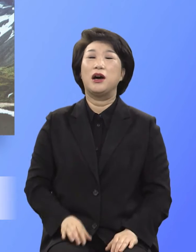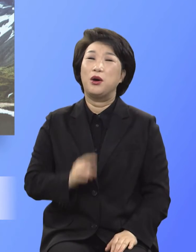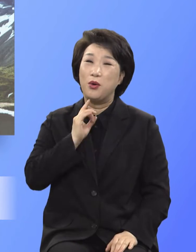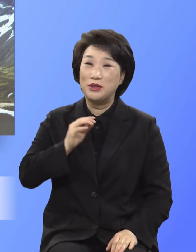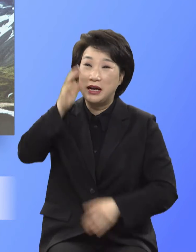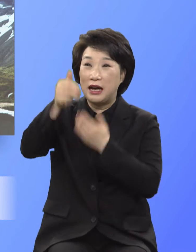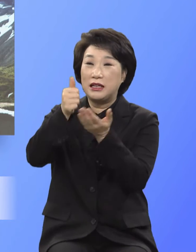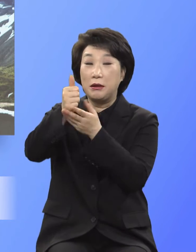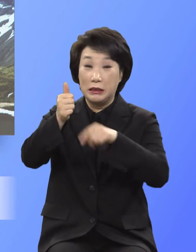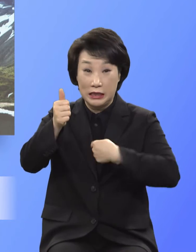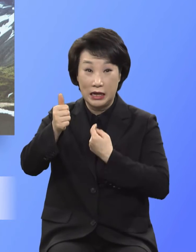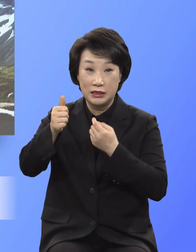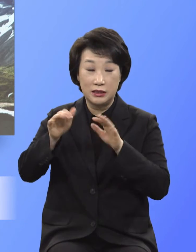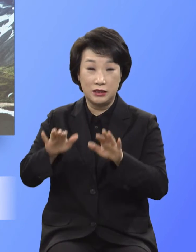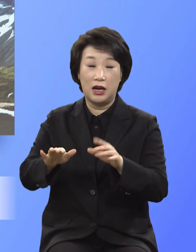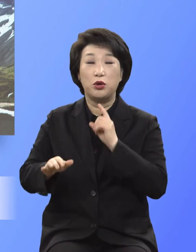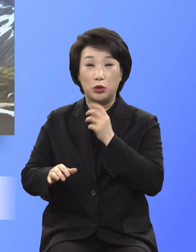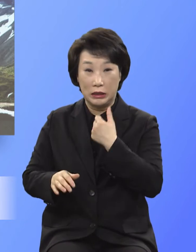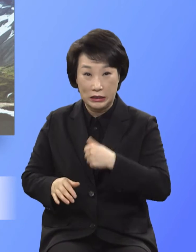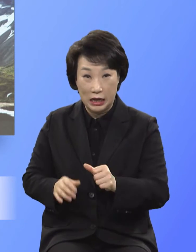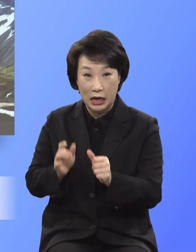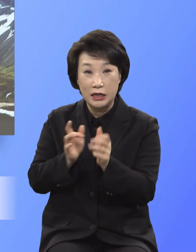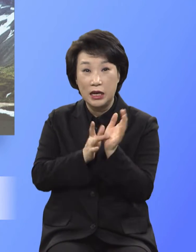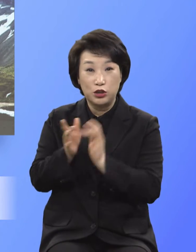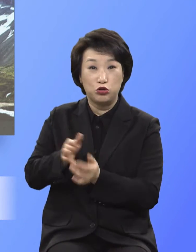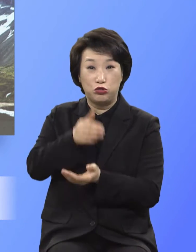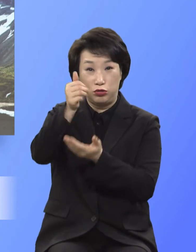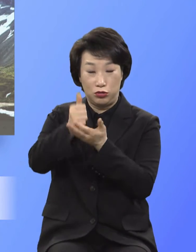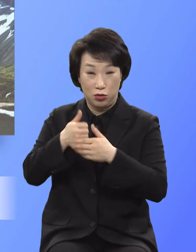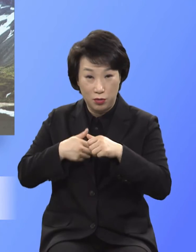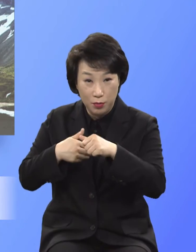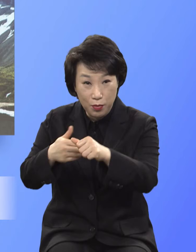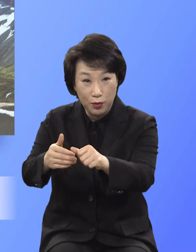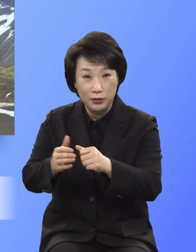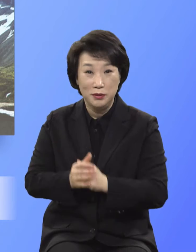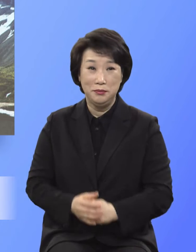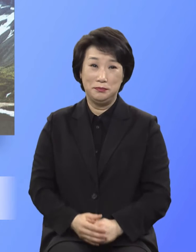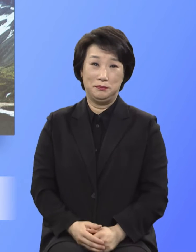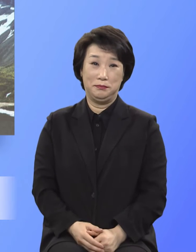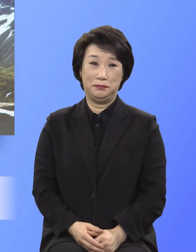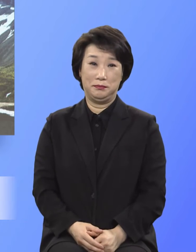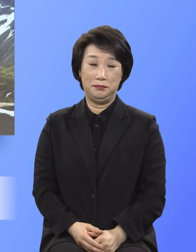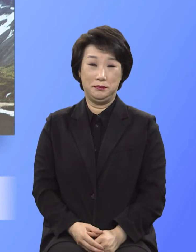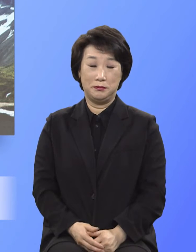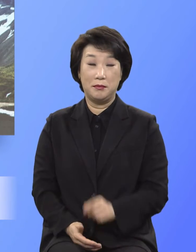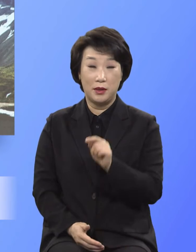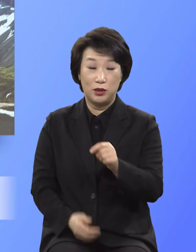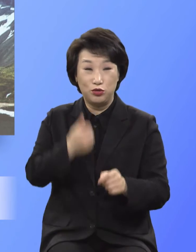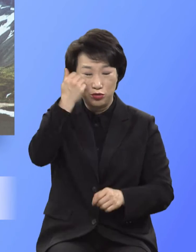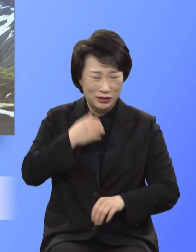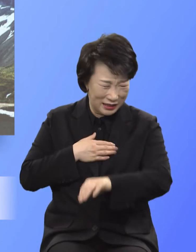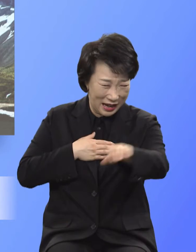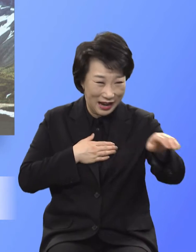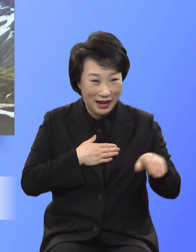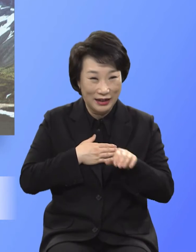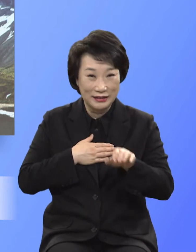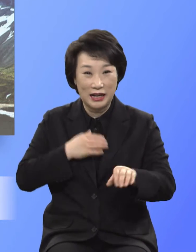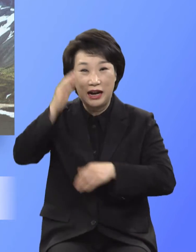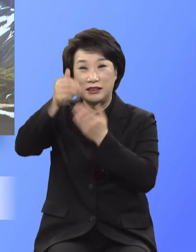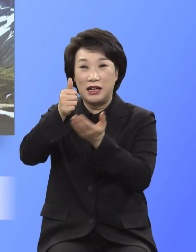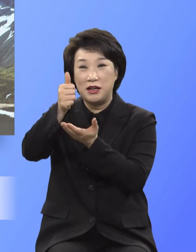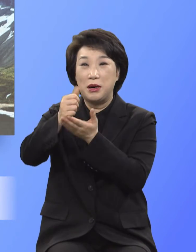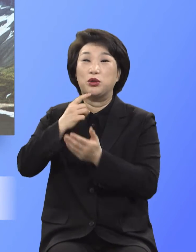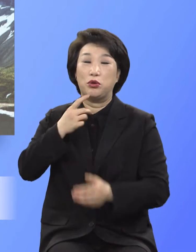오직 하나님 자신의 독생자 예수 그리스도를 주셨으니 누구든지